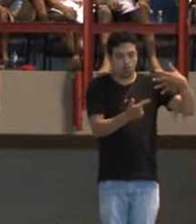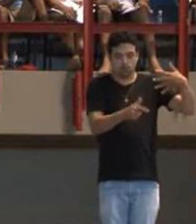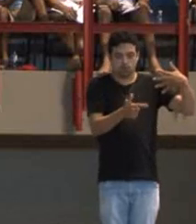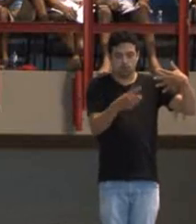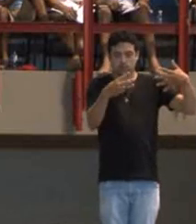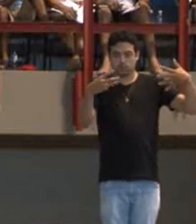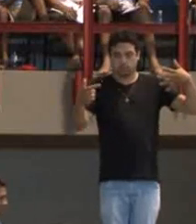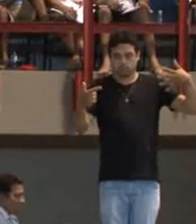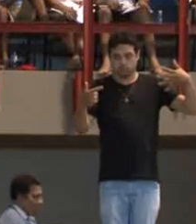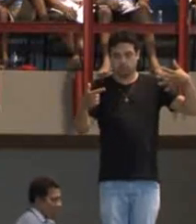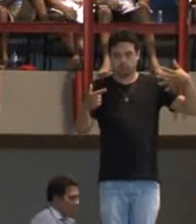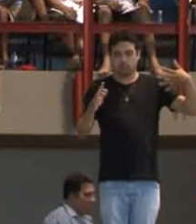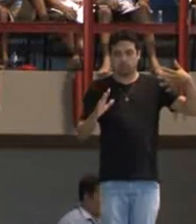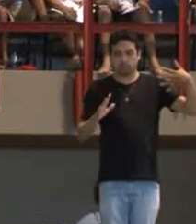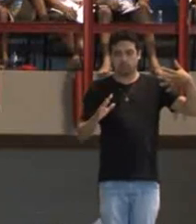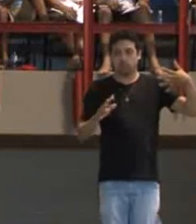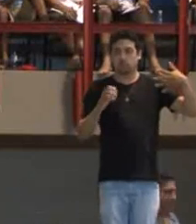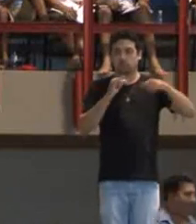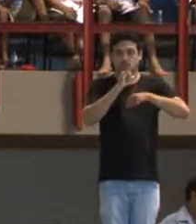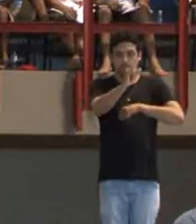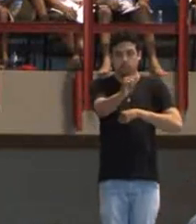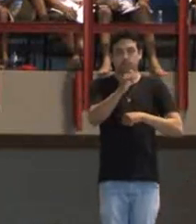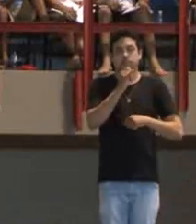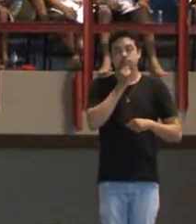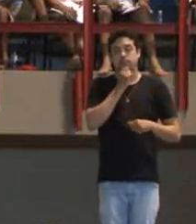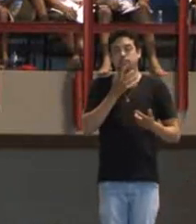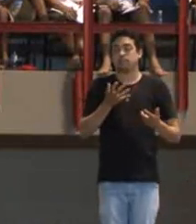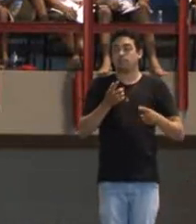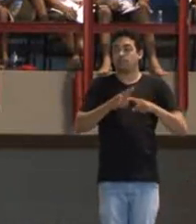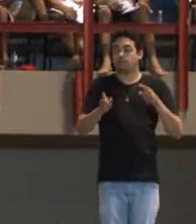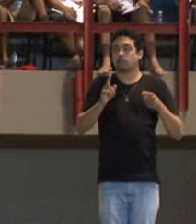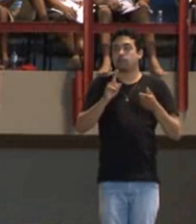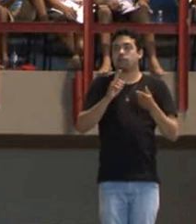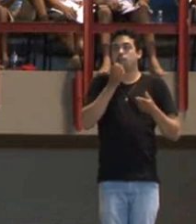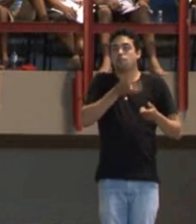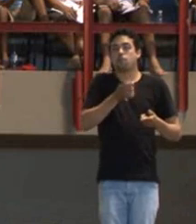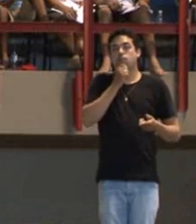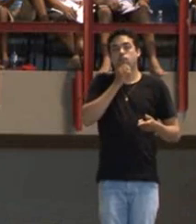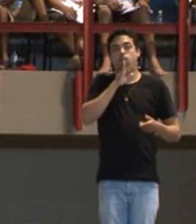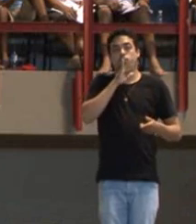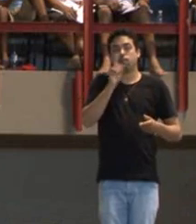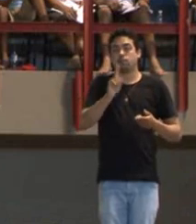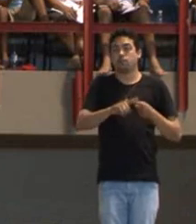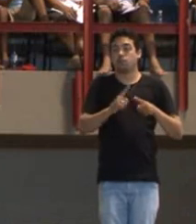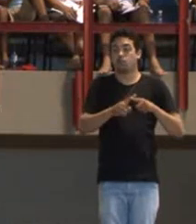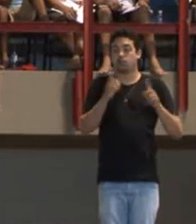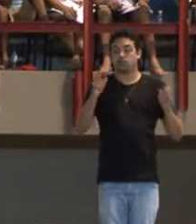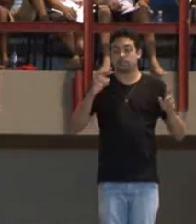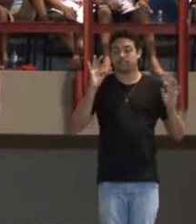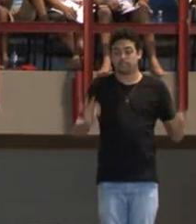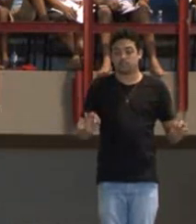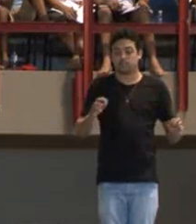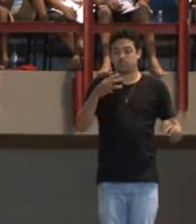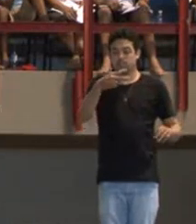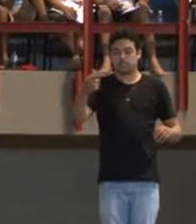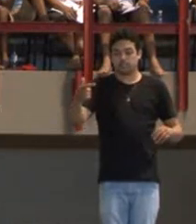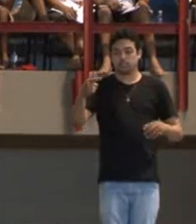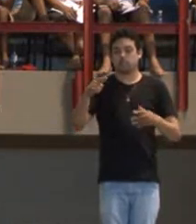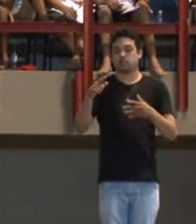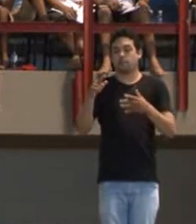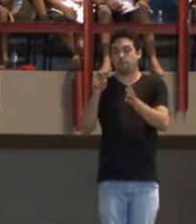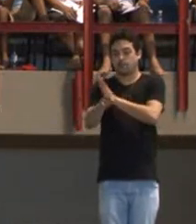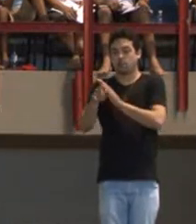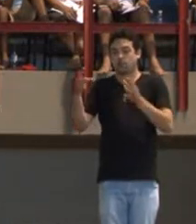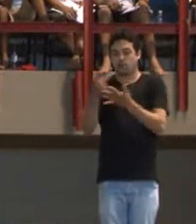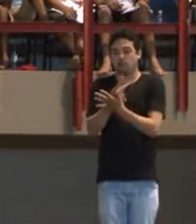nas alternativas, vou te falar, isso é triste, mas nem tanto. Porque pelo menos eu tenho a certeza de que eu errei a